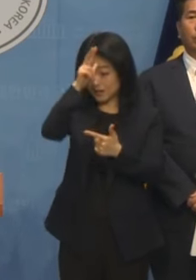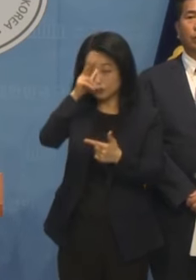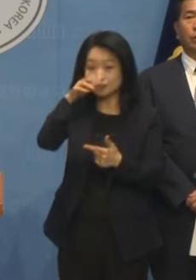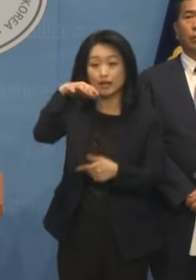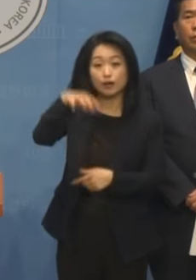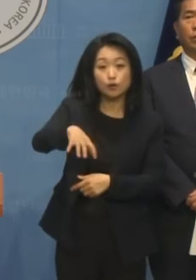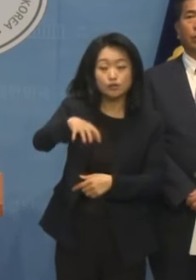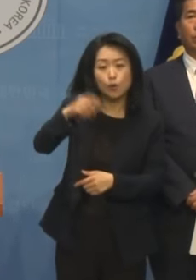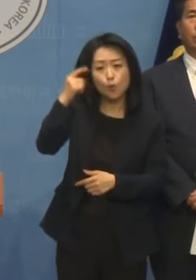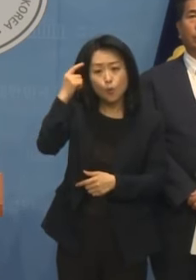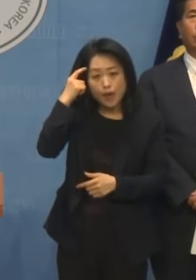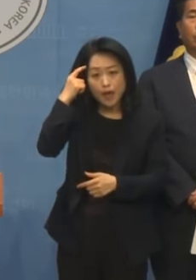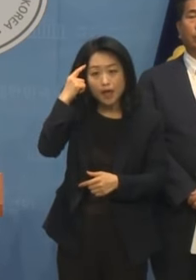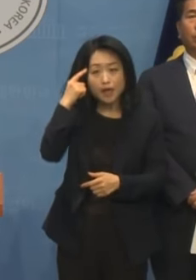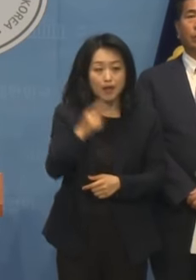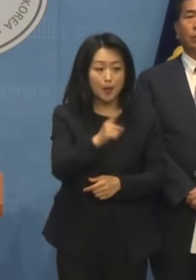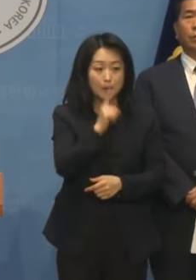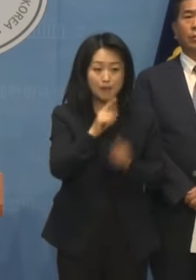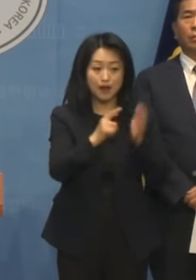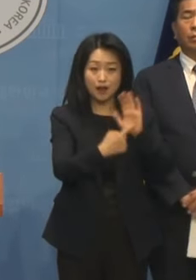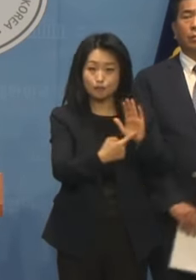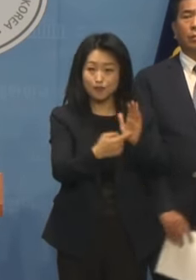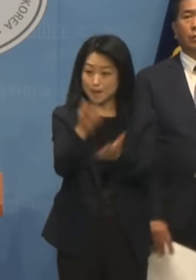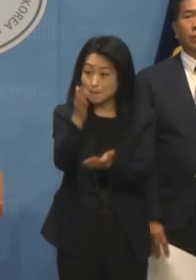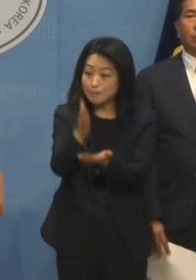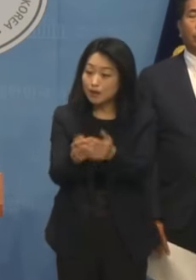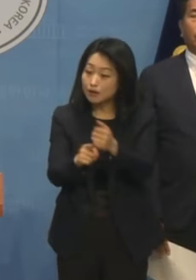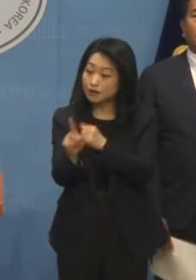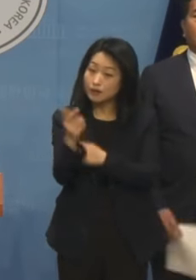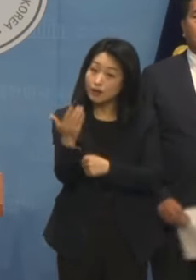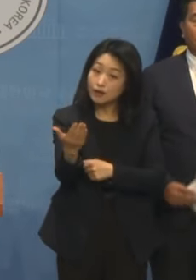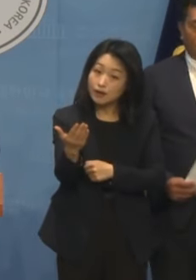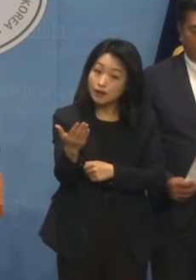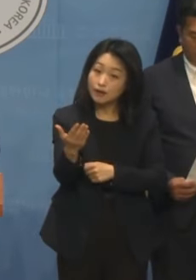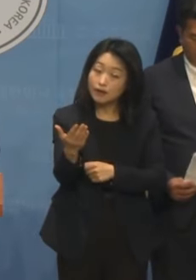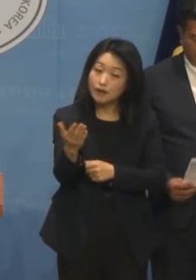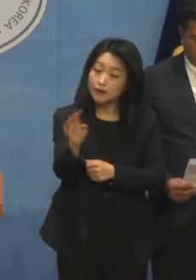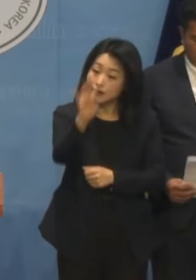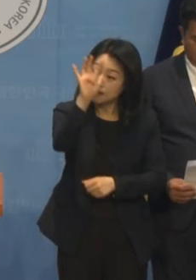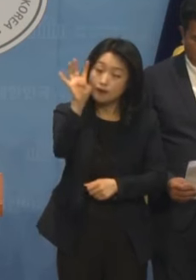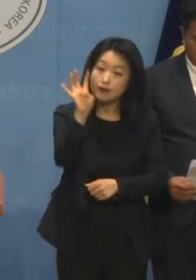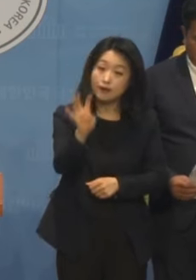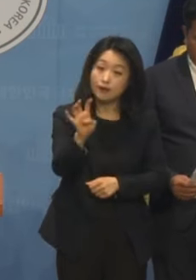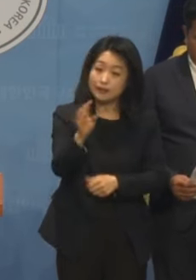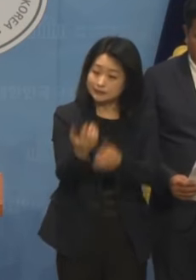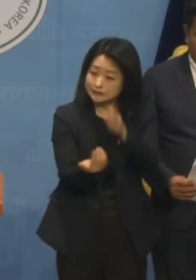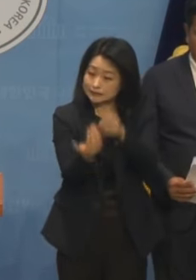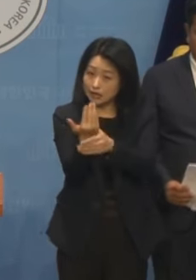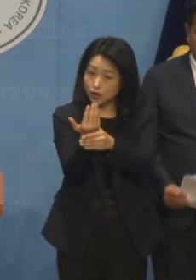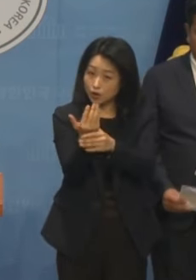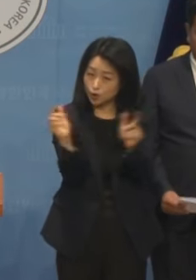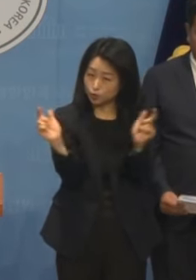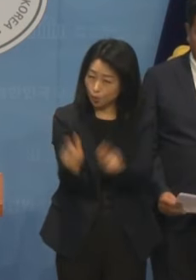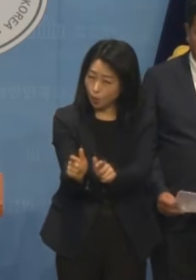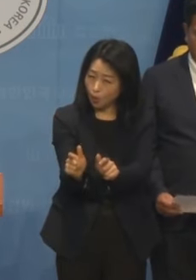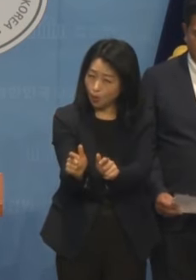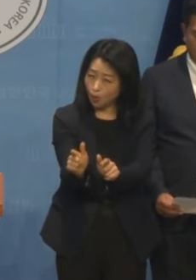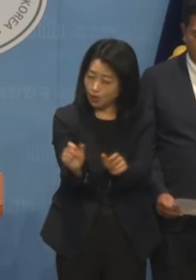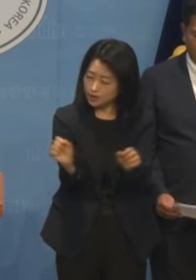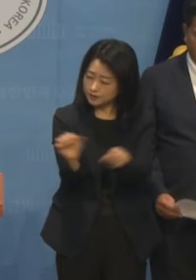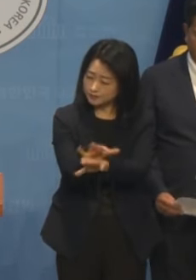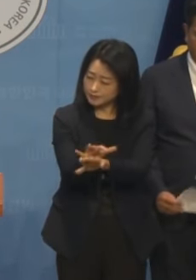부산경찰청이 불가 결정을 내린 이유는 무엇입니까? 사건을 은폐, 축소하려는